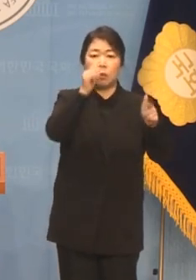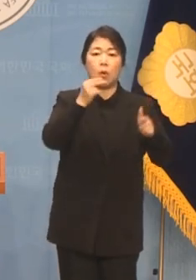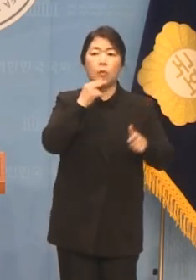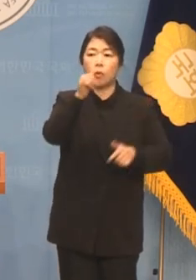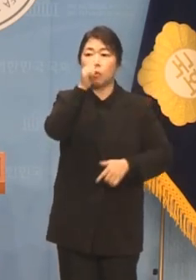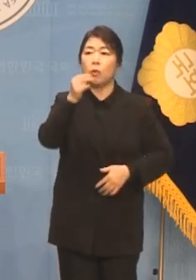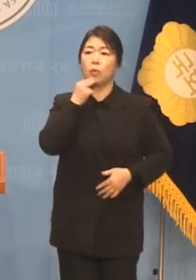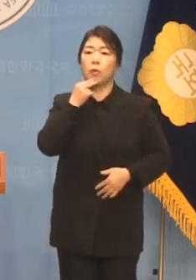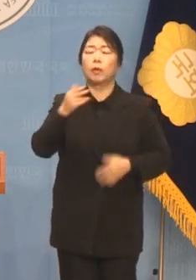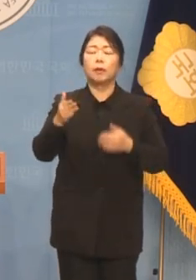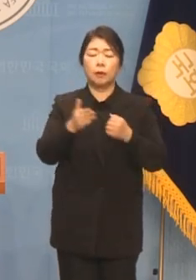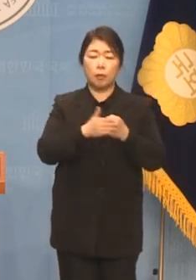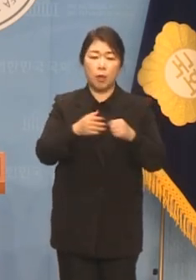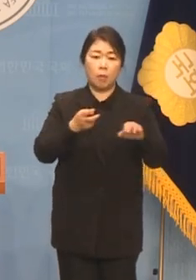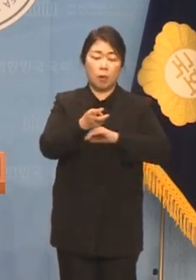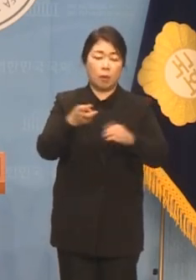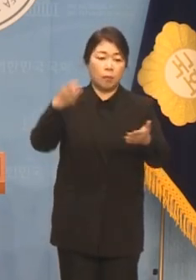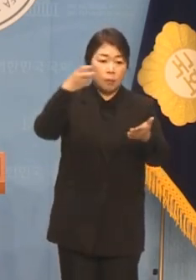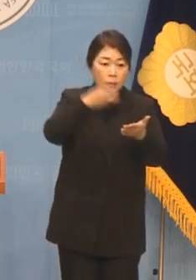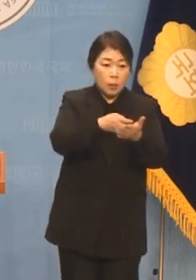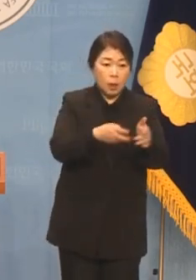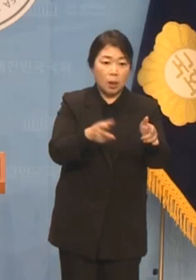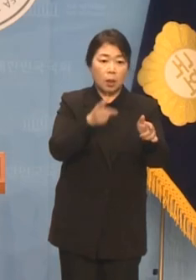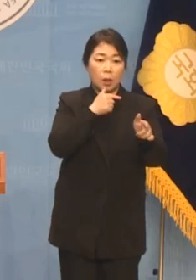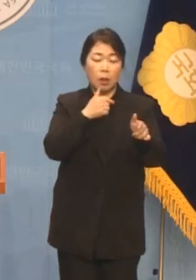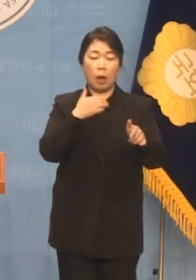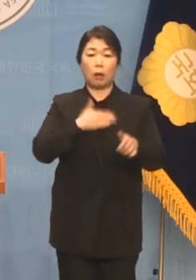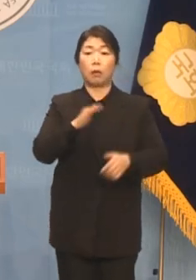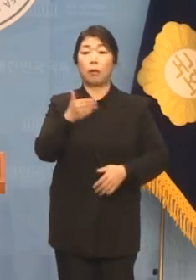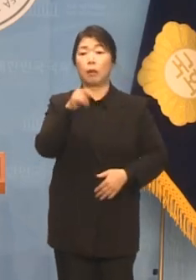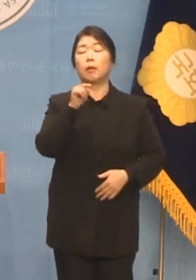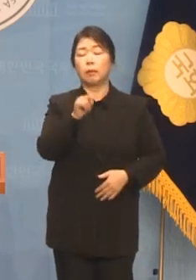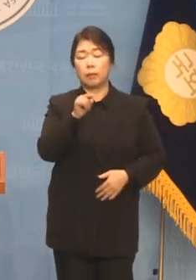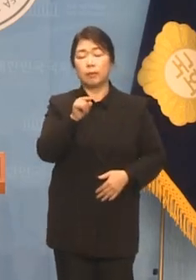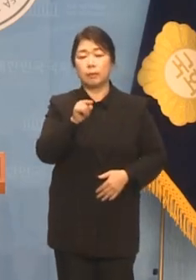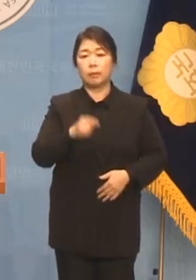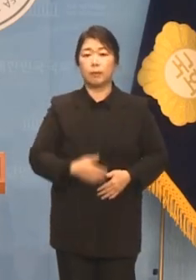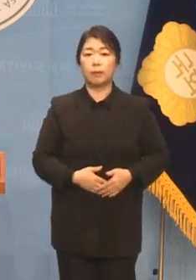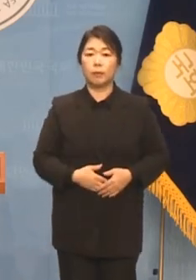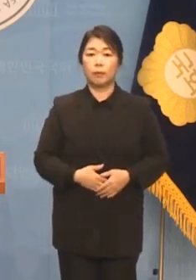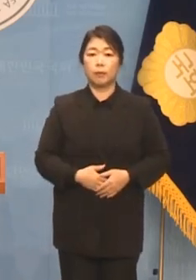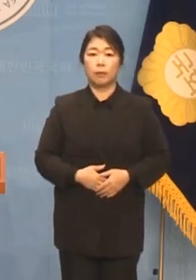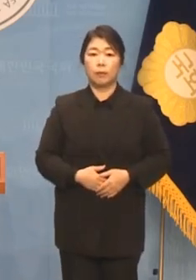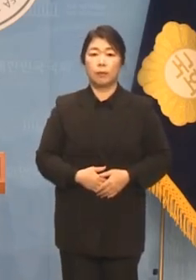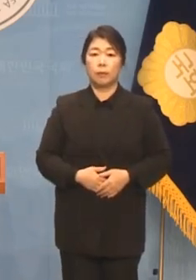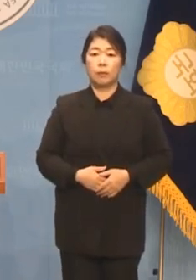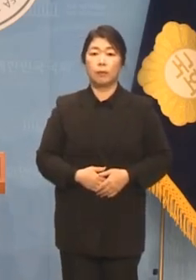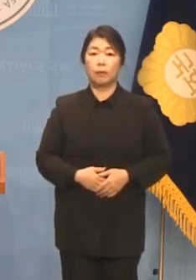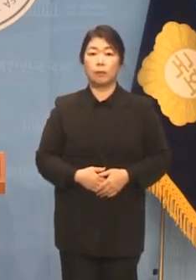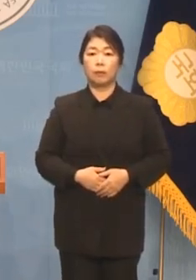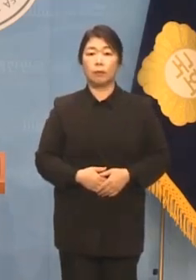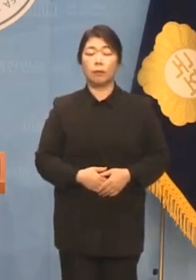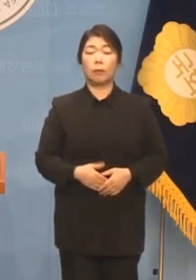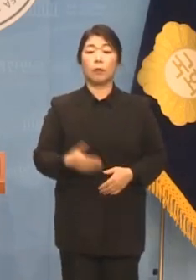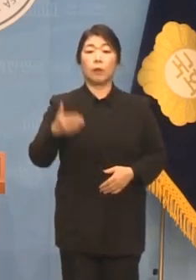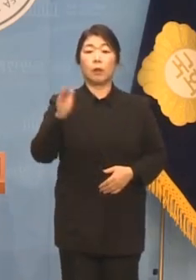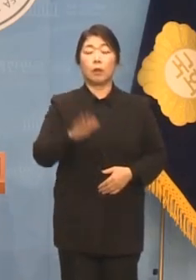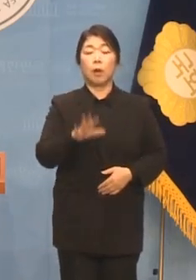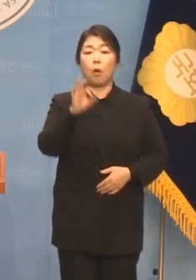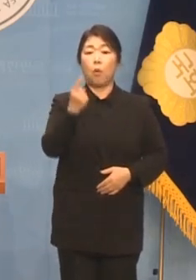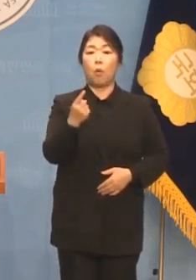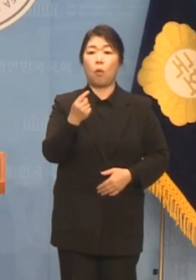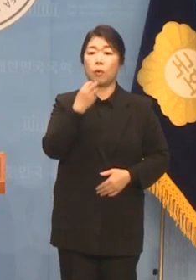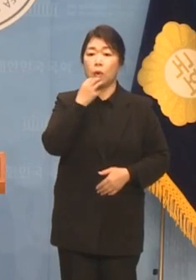덕분에 정류장에 도착해서야 알게 되는 경우까지 생겼던 것입니다 그런데 오세훈